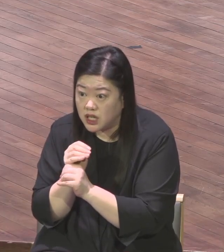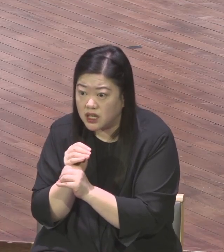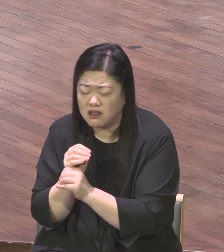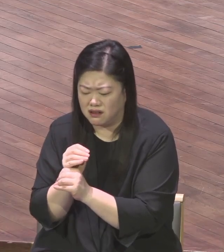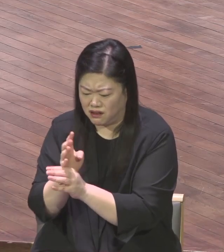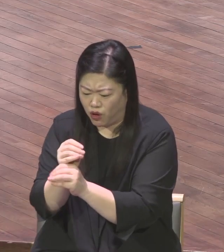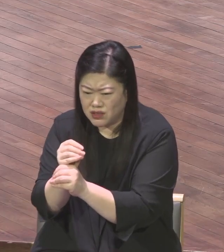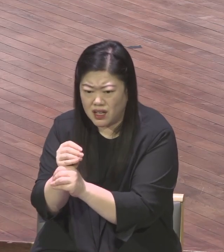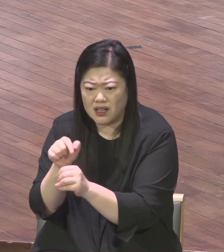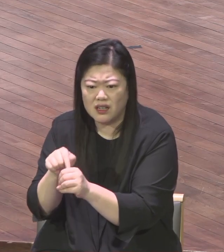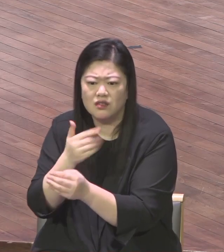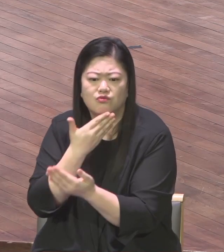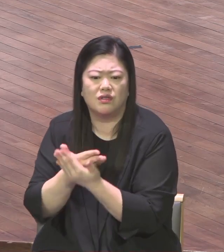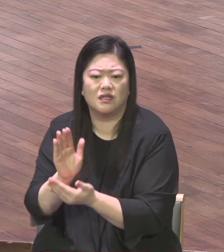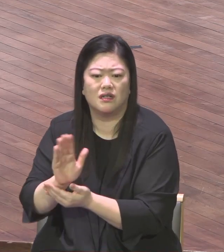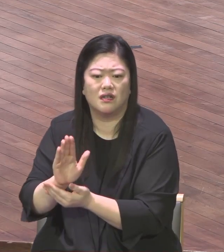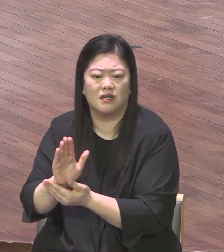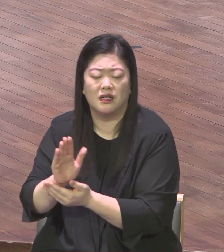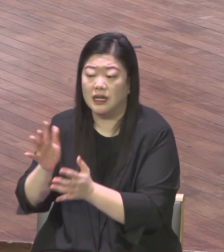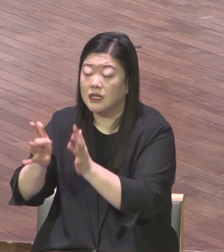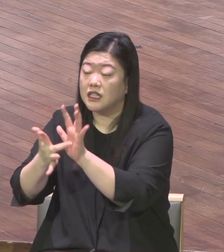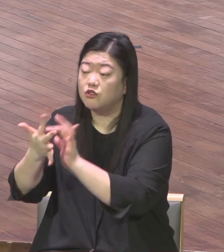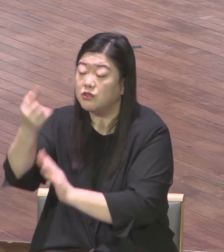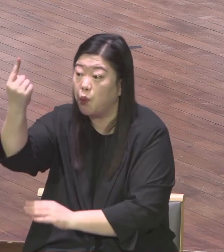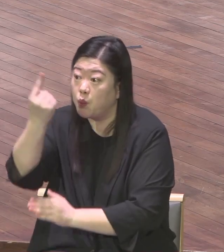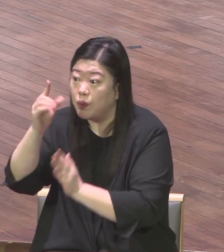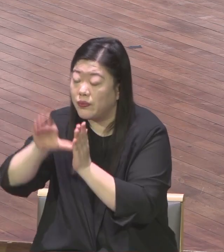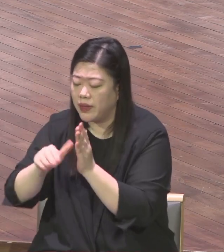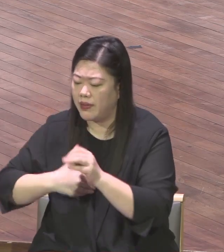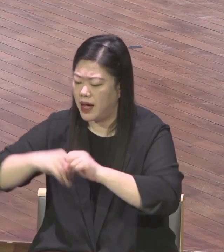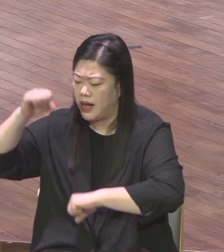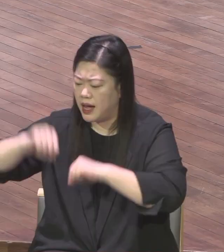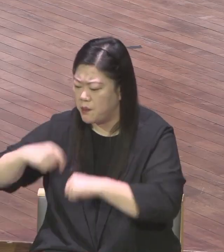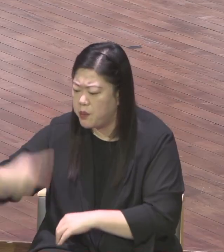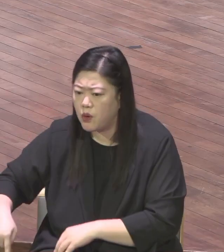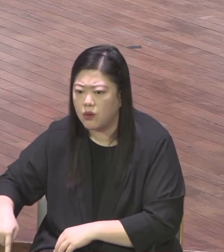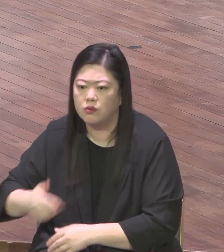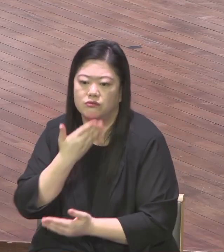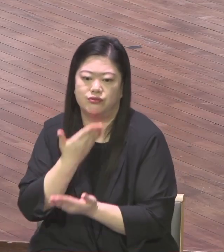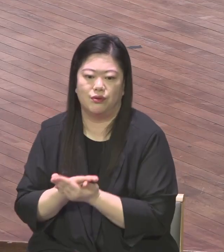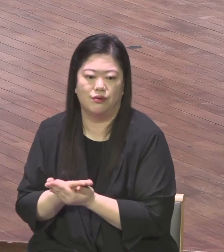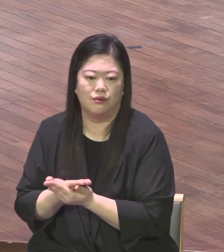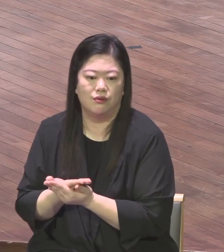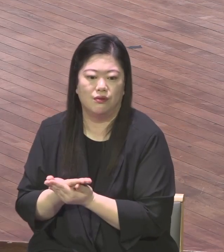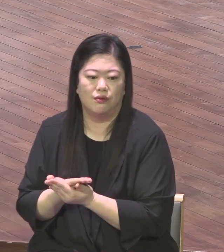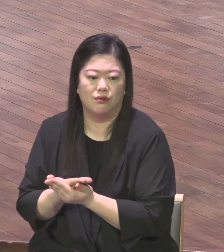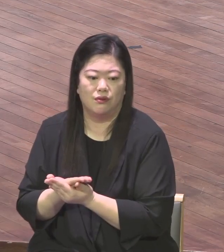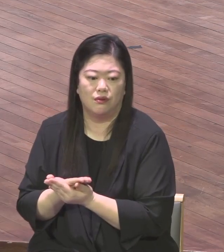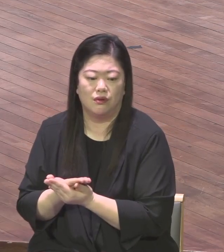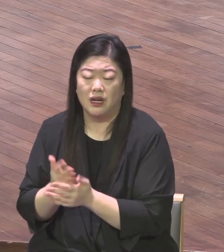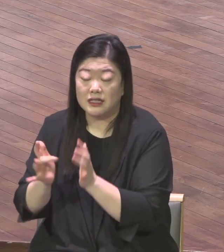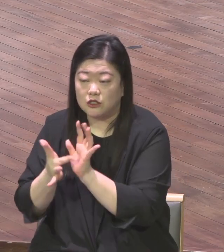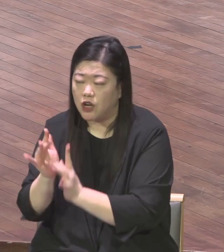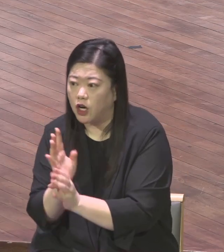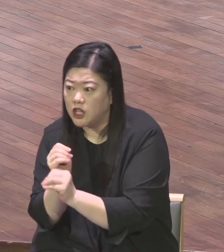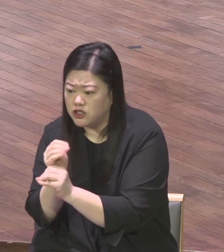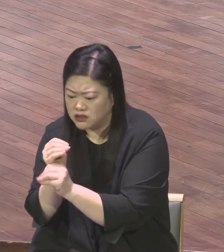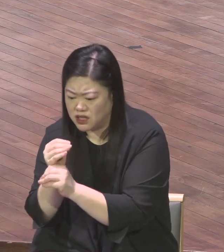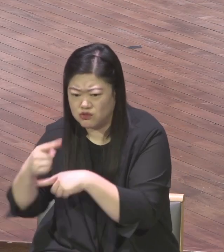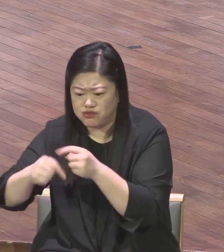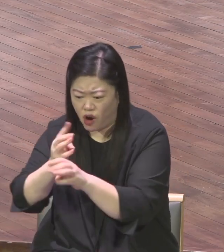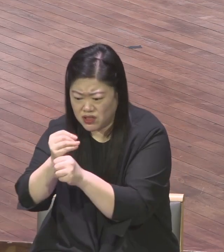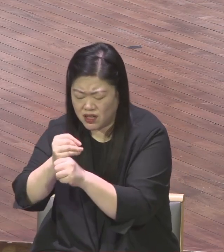아니라 어떻게 재림을 준비하느냐에 달려 있다고 바울이 강조하고 있어요. 언제 올 거냐가 아니고